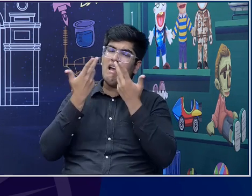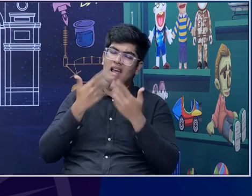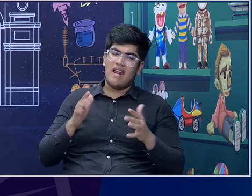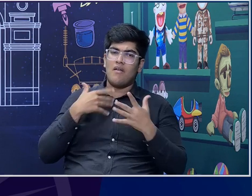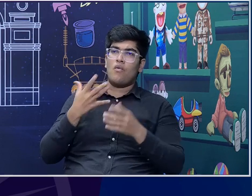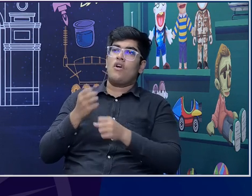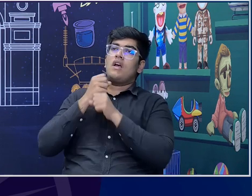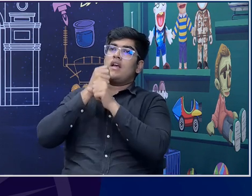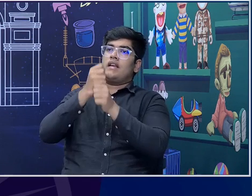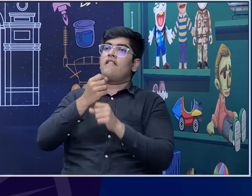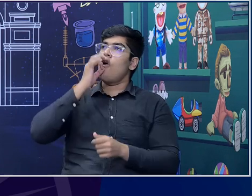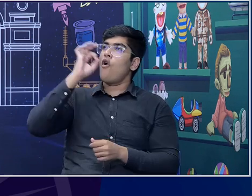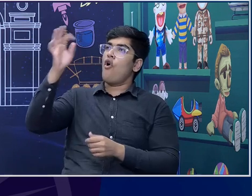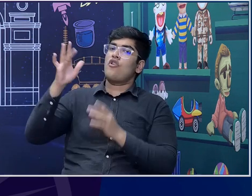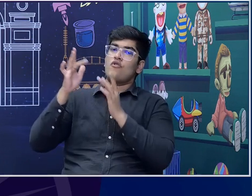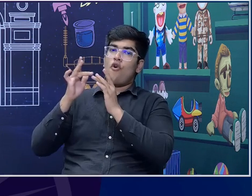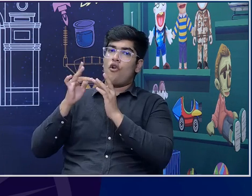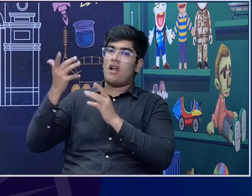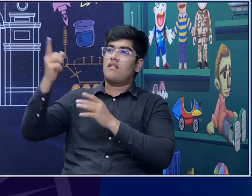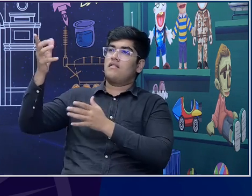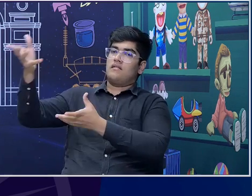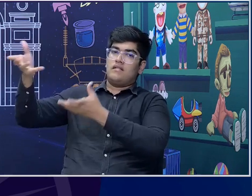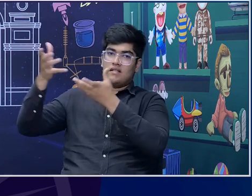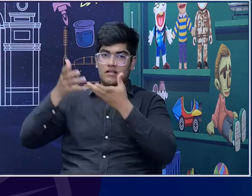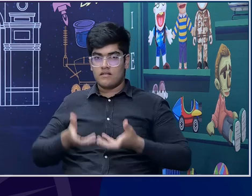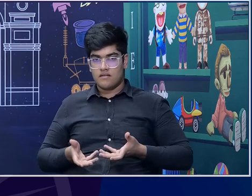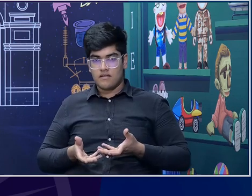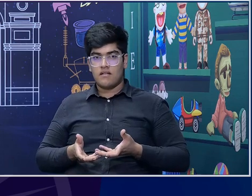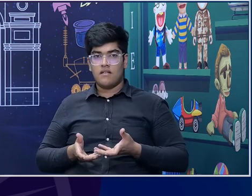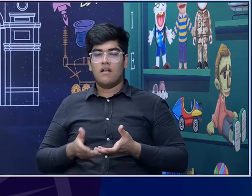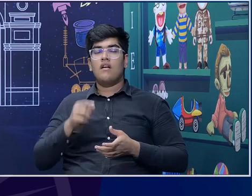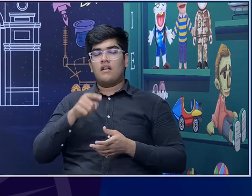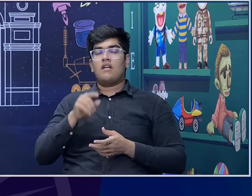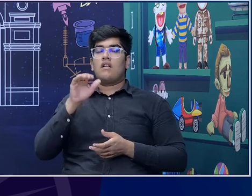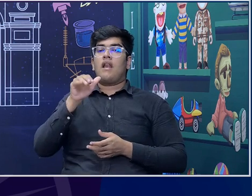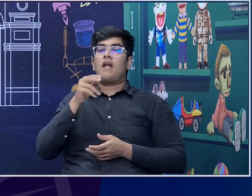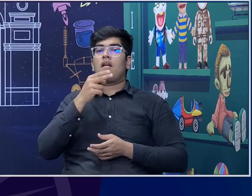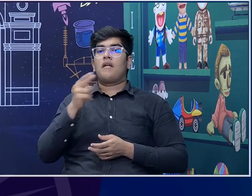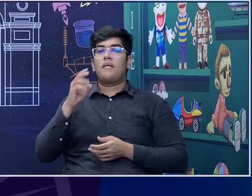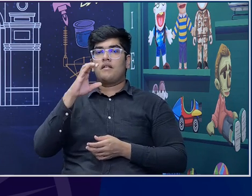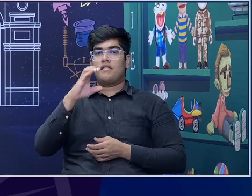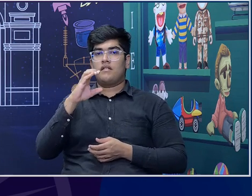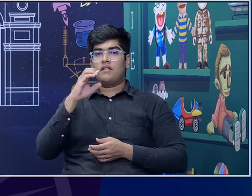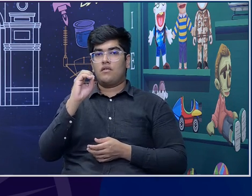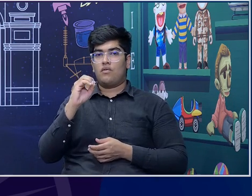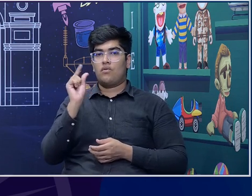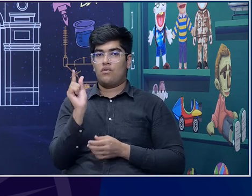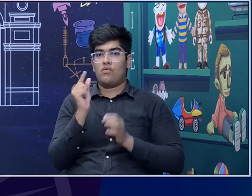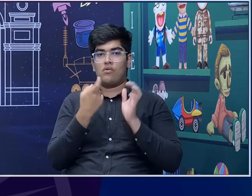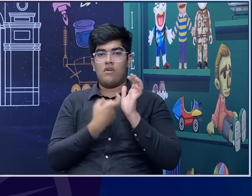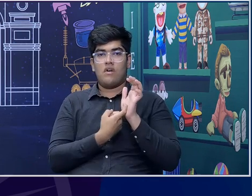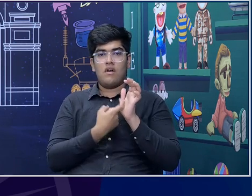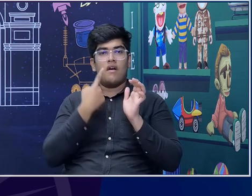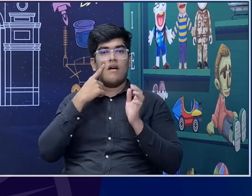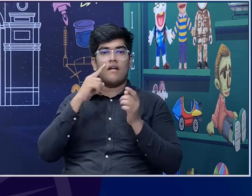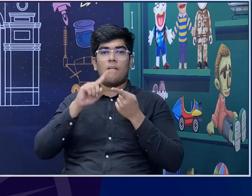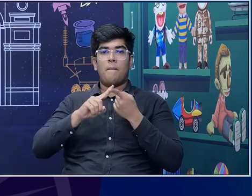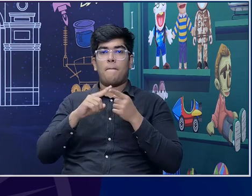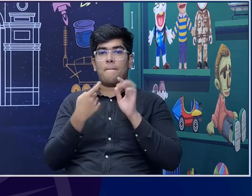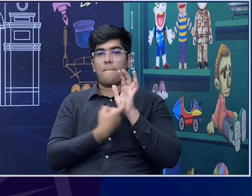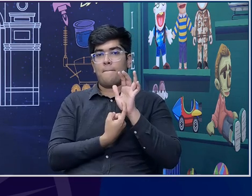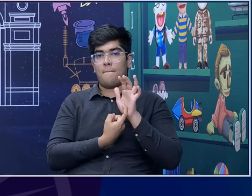देने के लिए गिफ्ट मंगाया है वो भी हम बजार से मंगाते हैं तो वो चीज जो पार्सल बन कर आता है वो हमारे घर तक